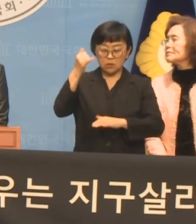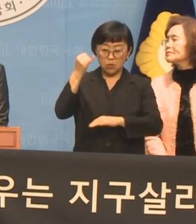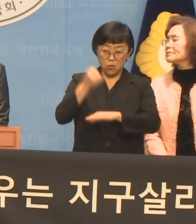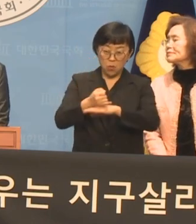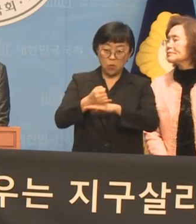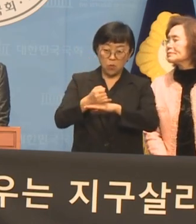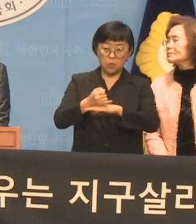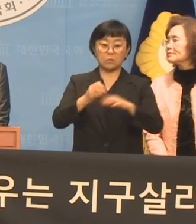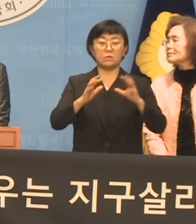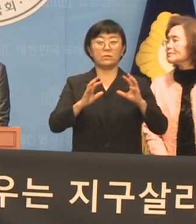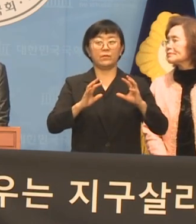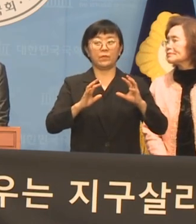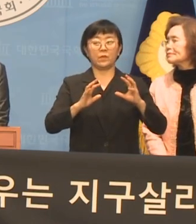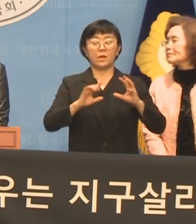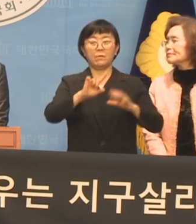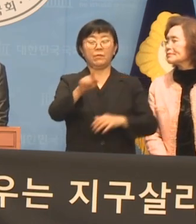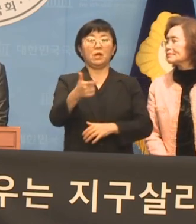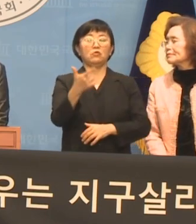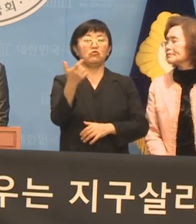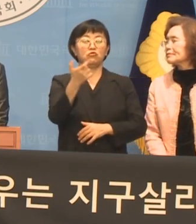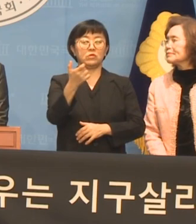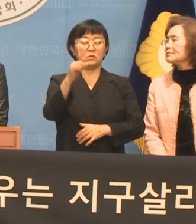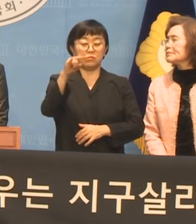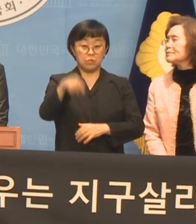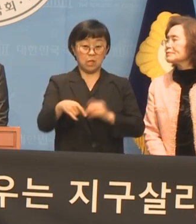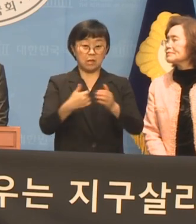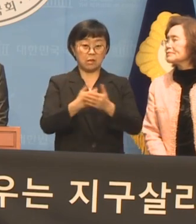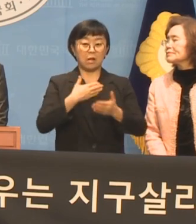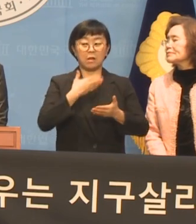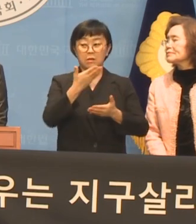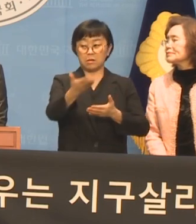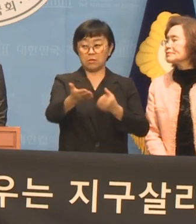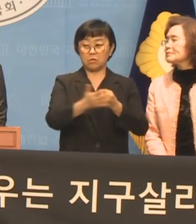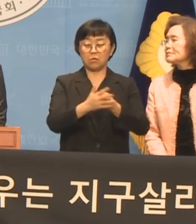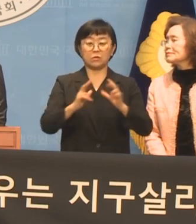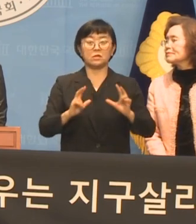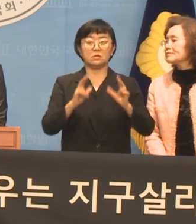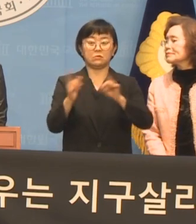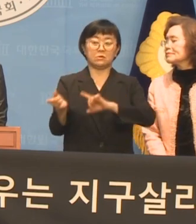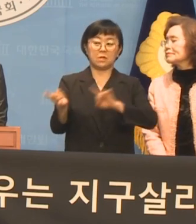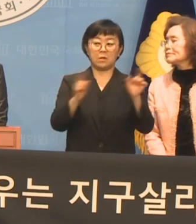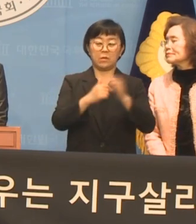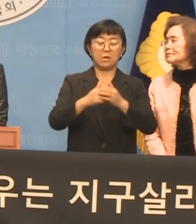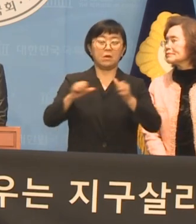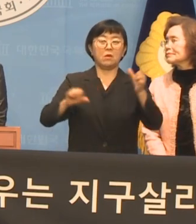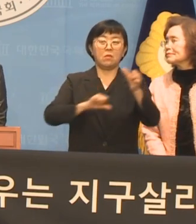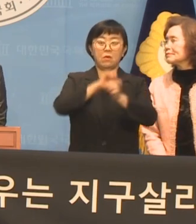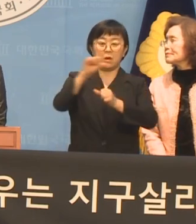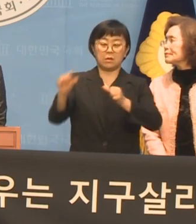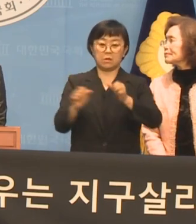최하위 세계 162위에 속한다는 것을 알리고 지구를 살리는 생태환경의